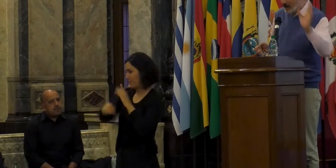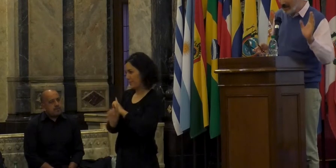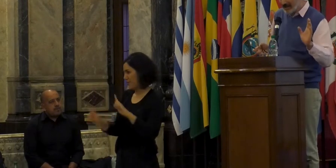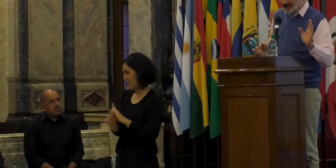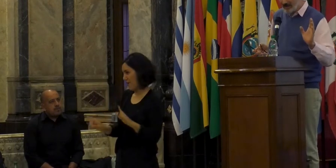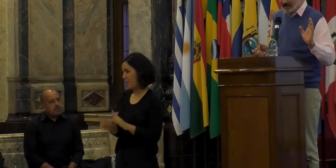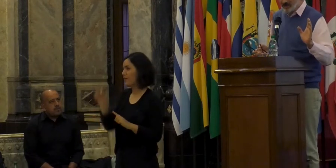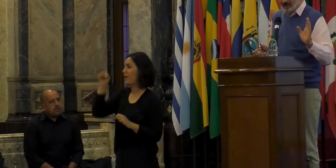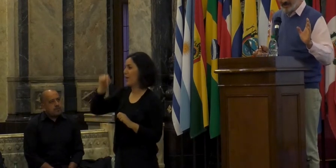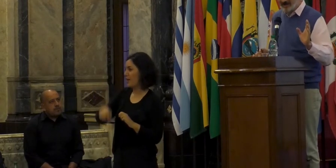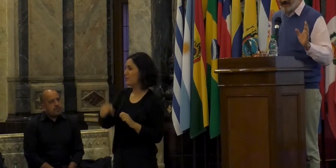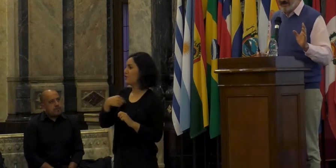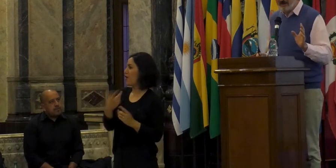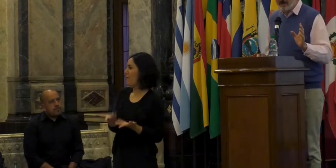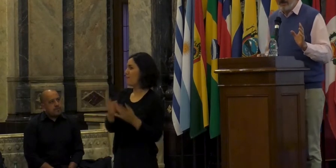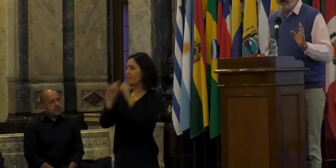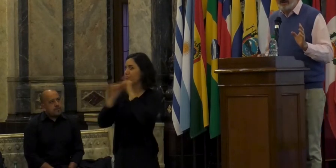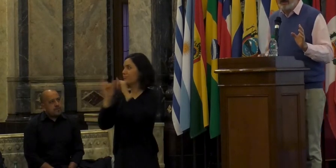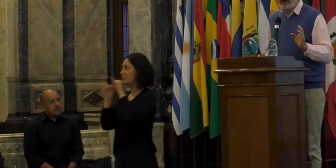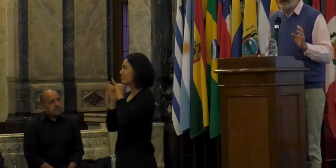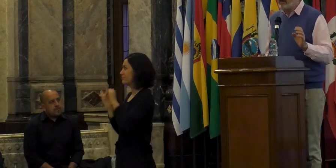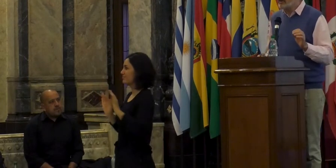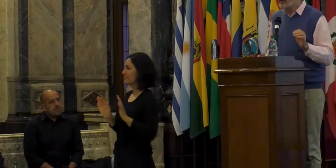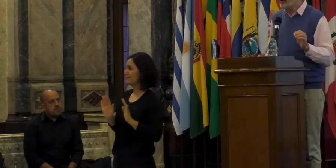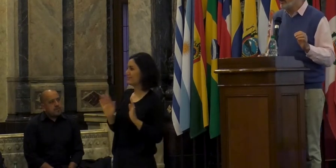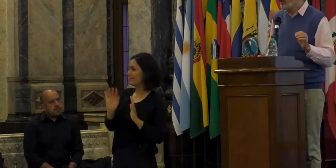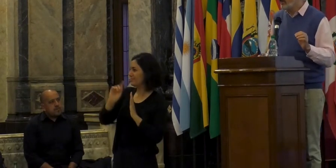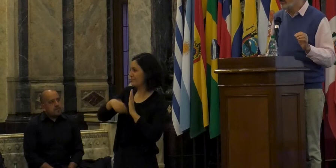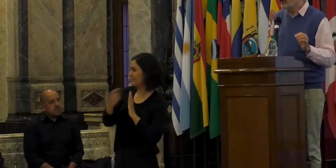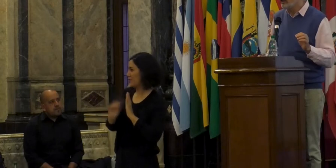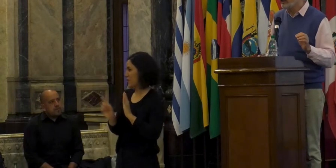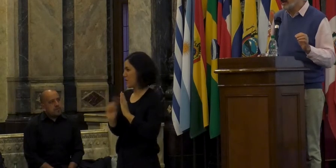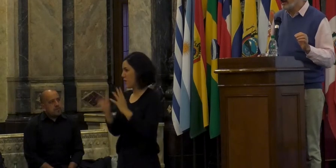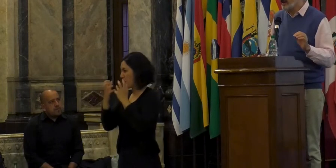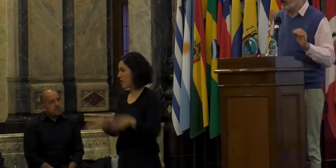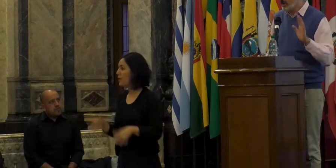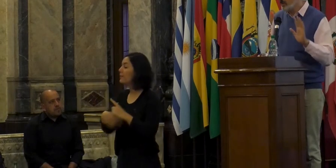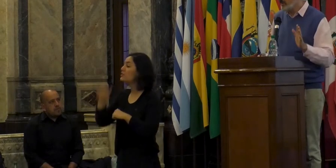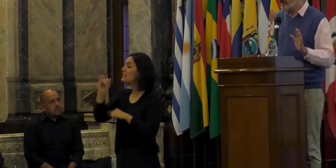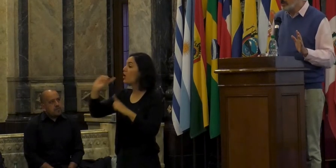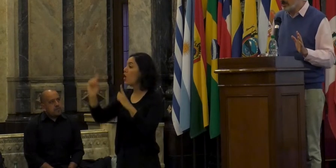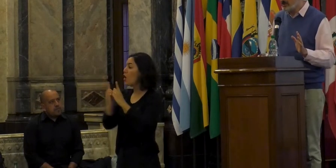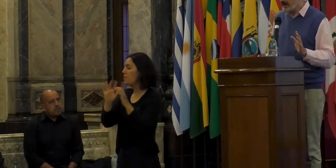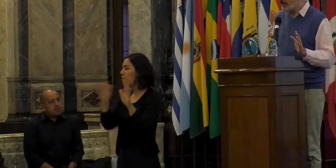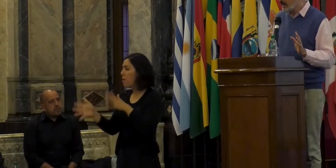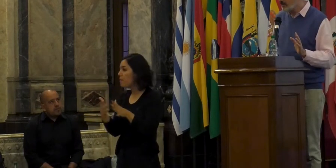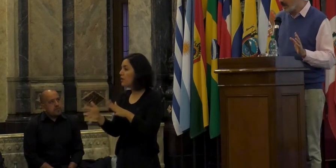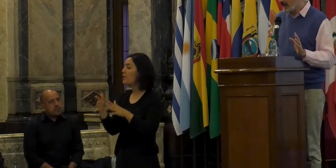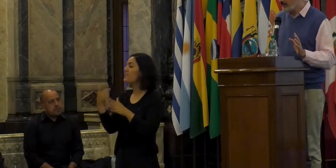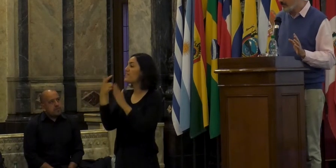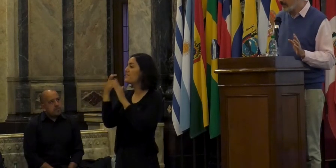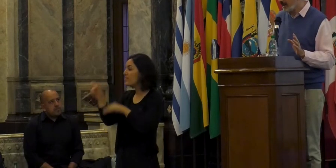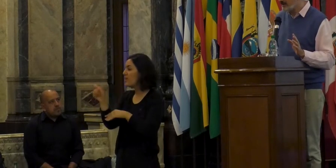el spoiler de la película, pero sí vamos a ver un tráiler como de 9 minutos que